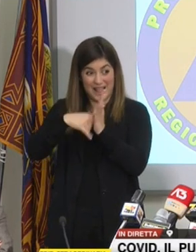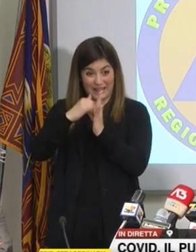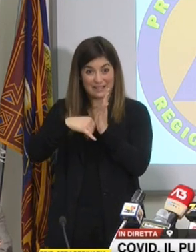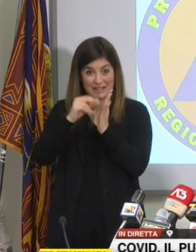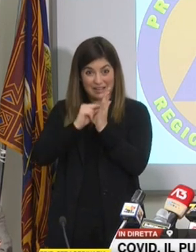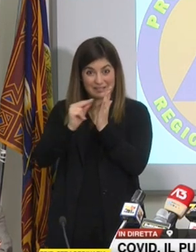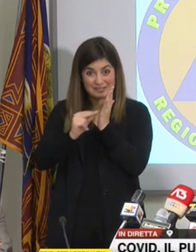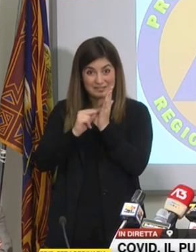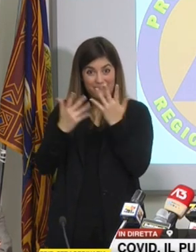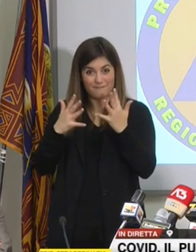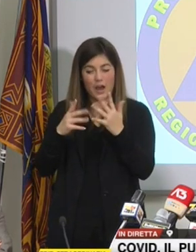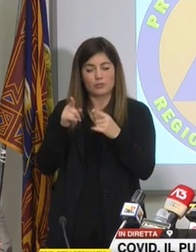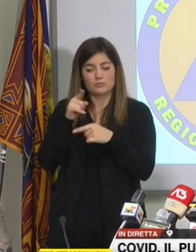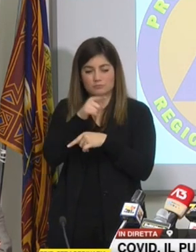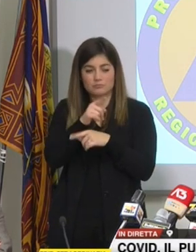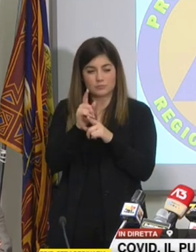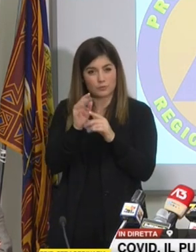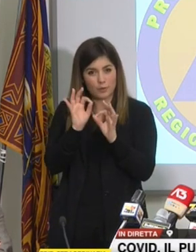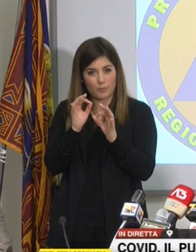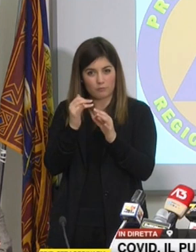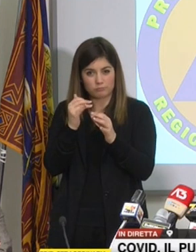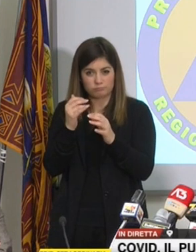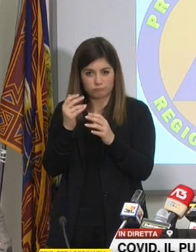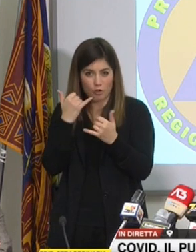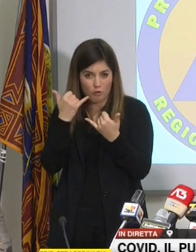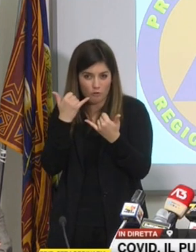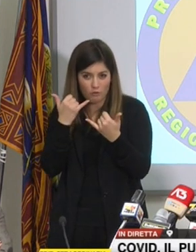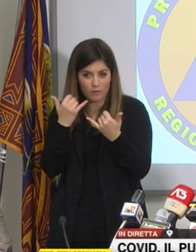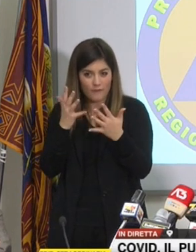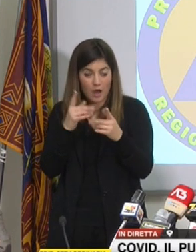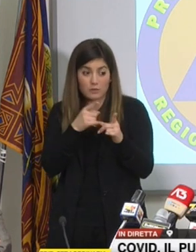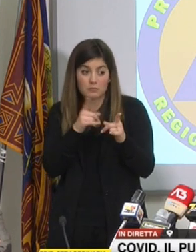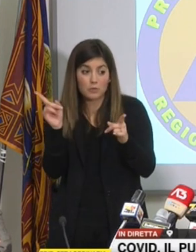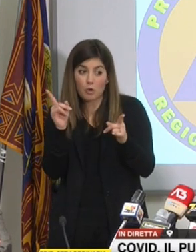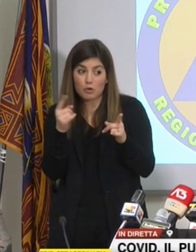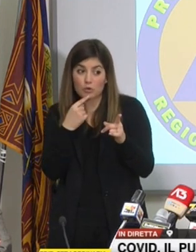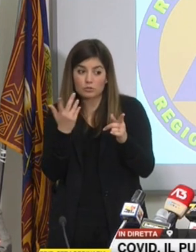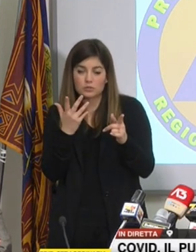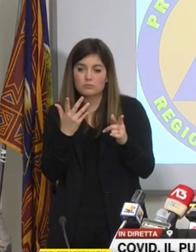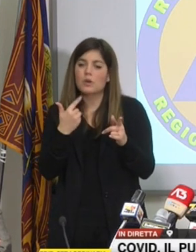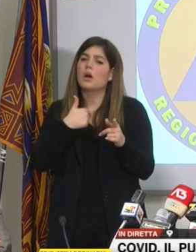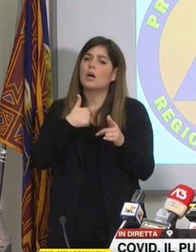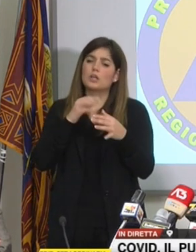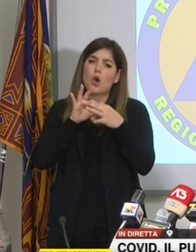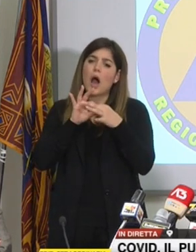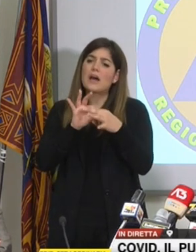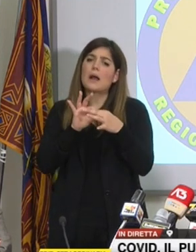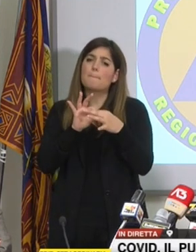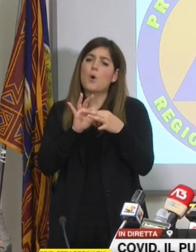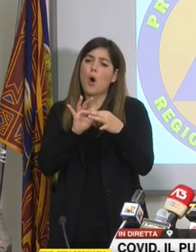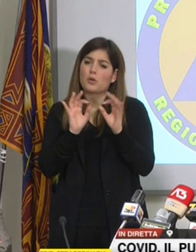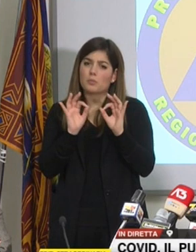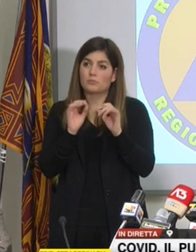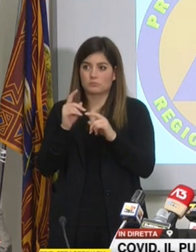detto? Perché no, ma guardate, io ho un ottimo... Almeno ci riferisce a lei qual è la loro... No, posizione. Io ho un ottimo rapporto con... Fra l'altro sono